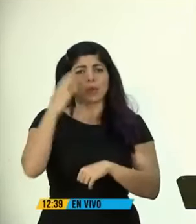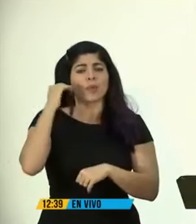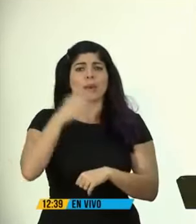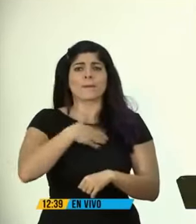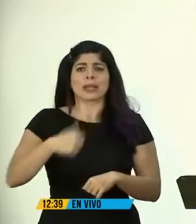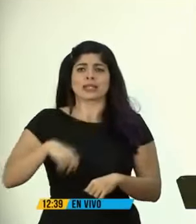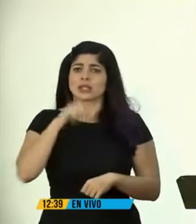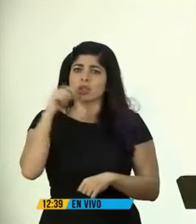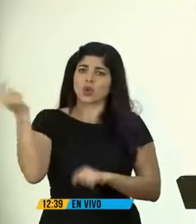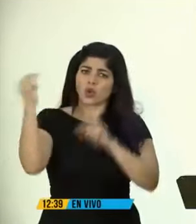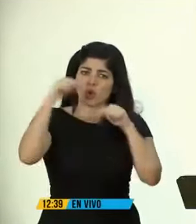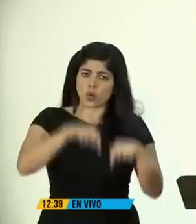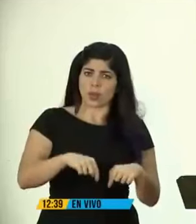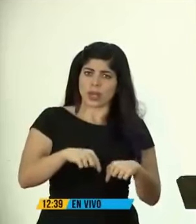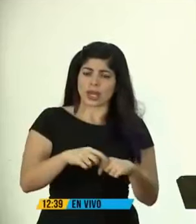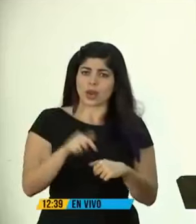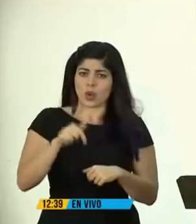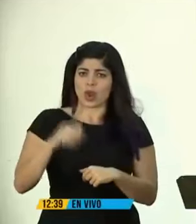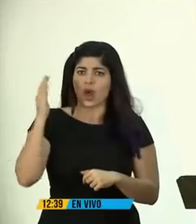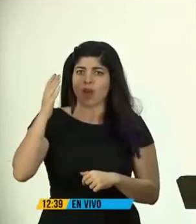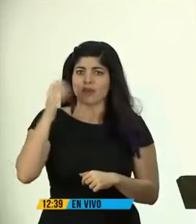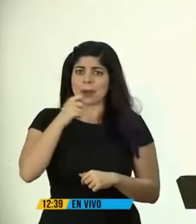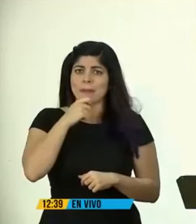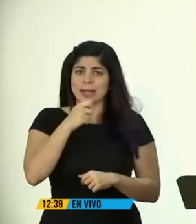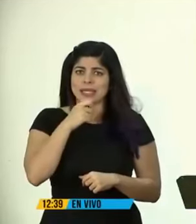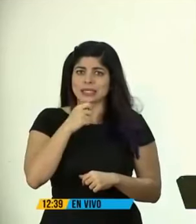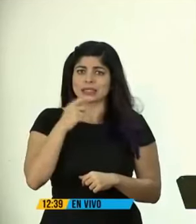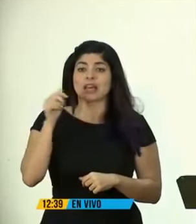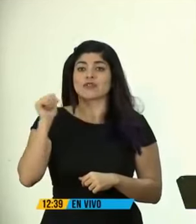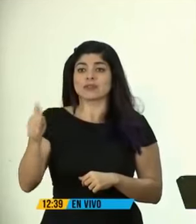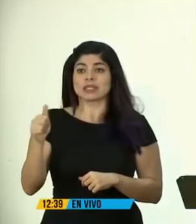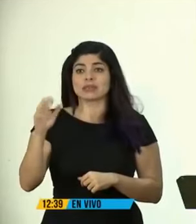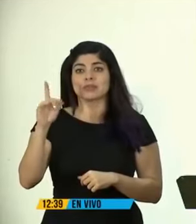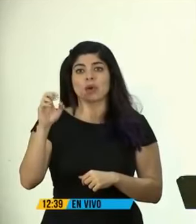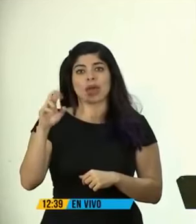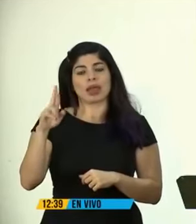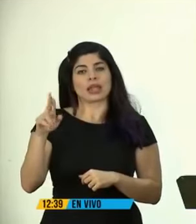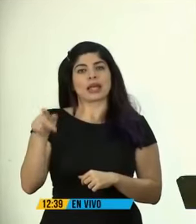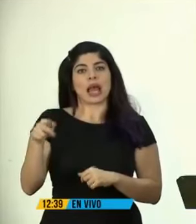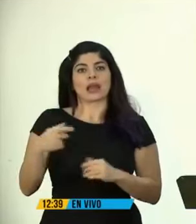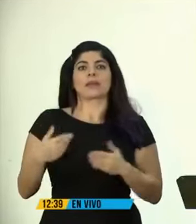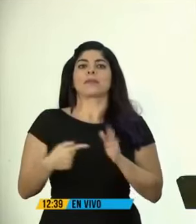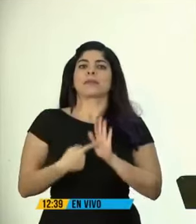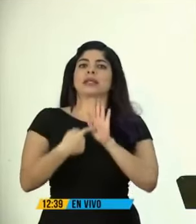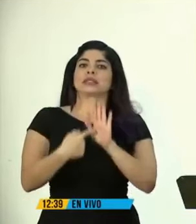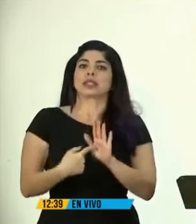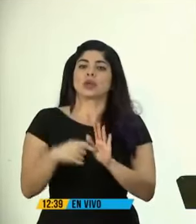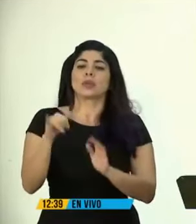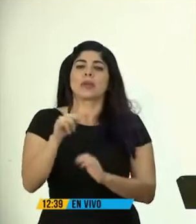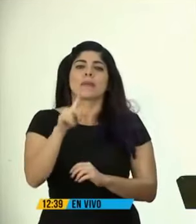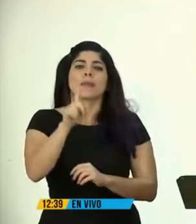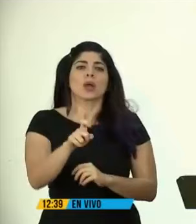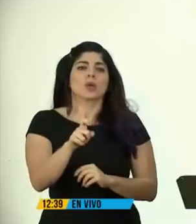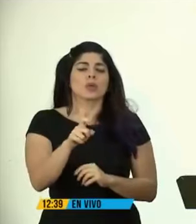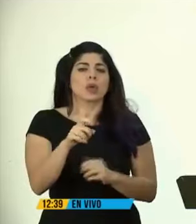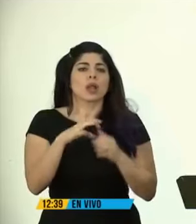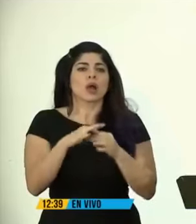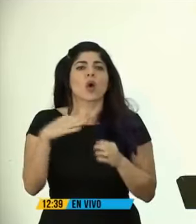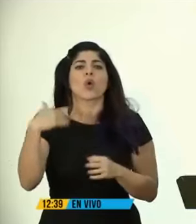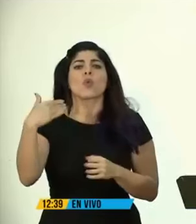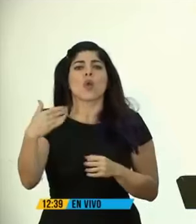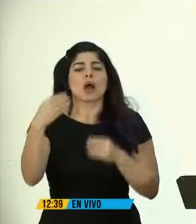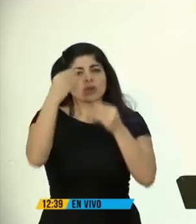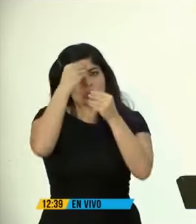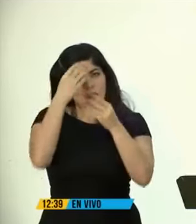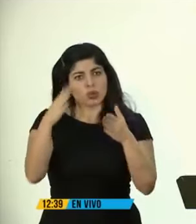presidente Carlos Alvarado en esta conferencia de prensa y fue don Edgar exclusivamente el que se presentó? También consultarle con respecto a cuándo será el